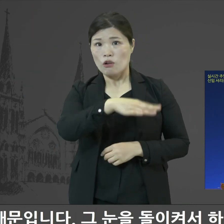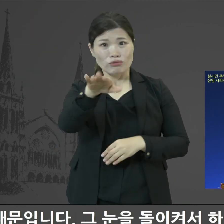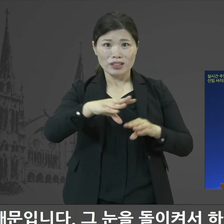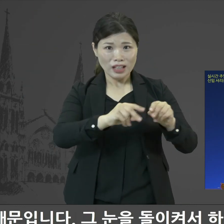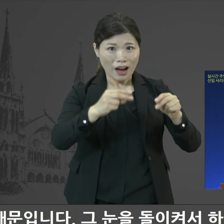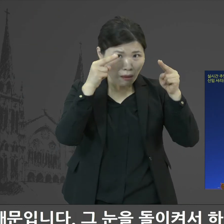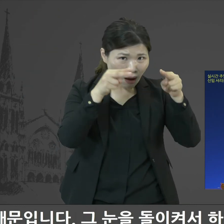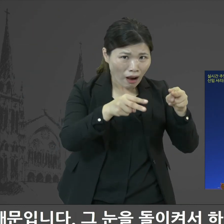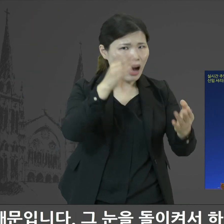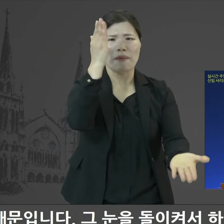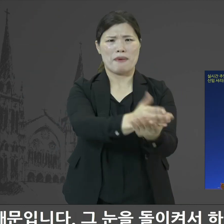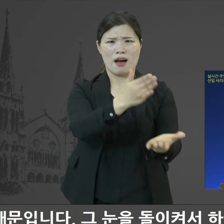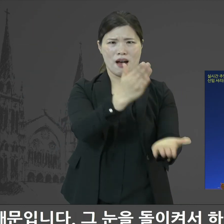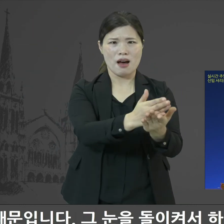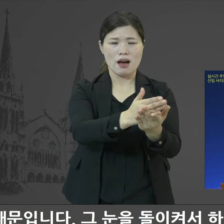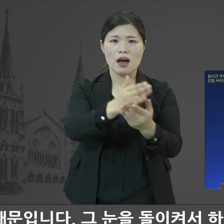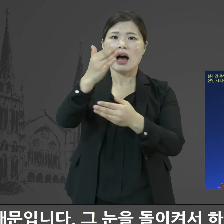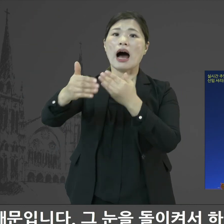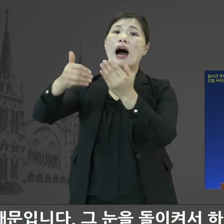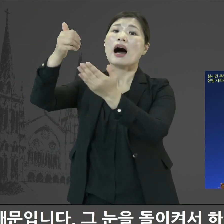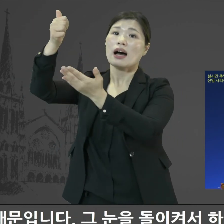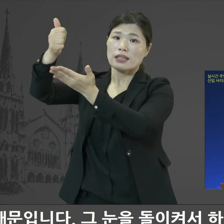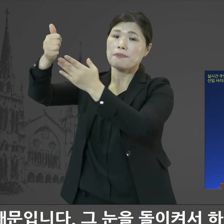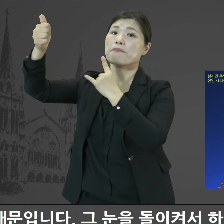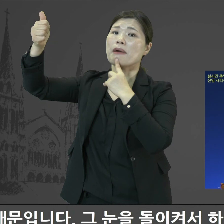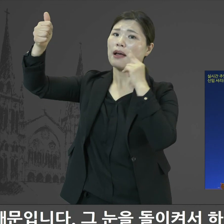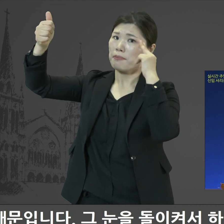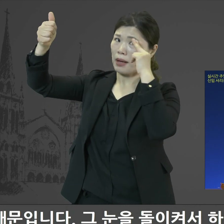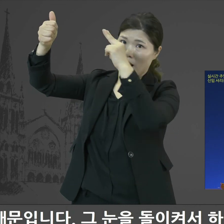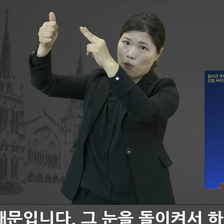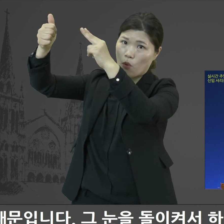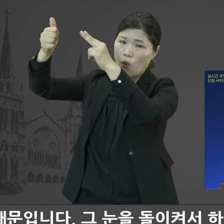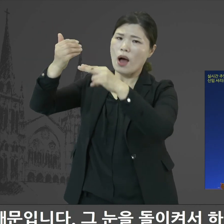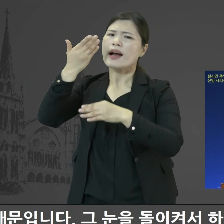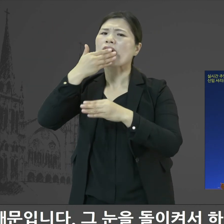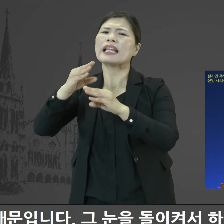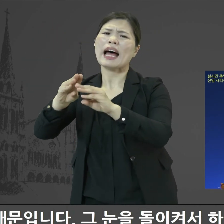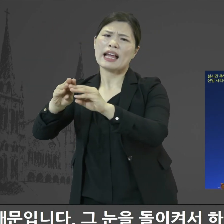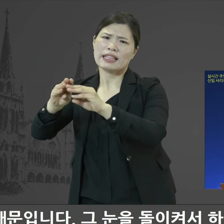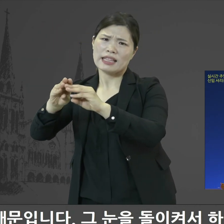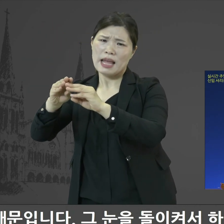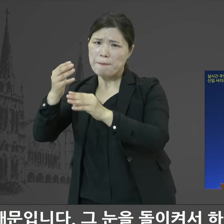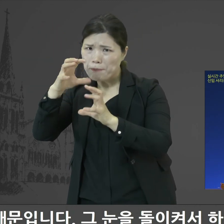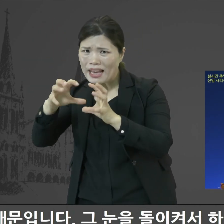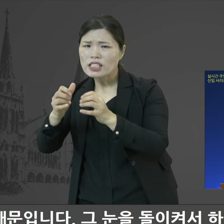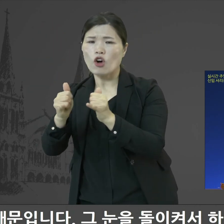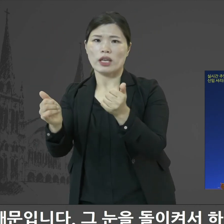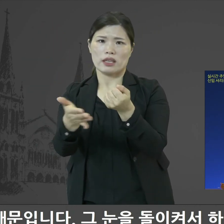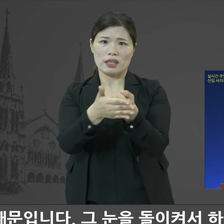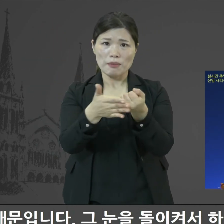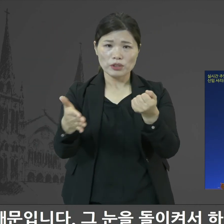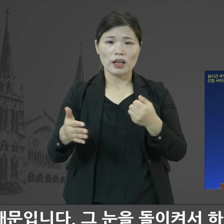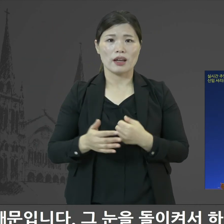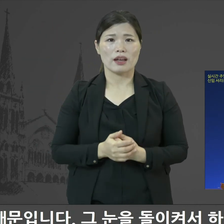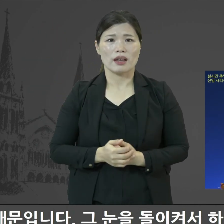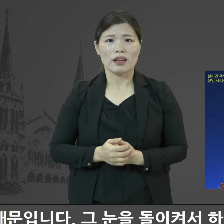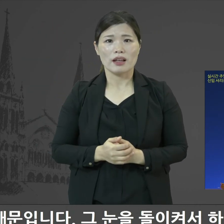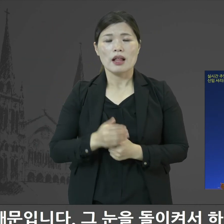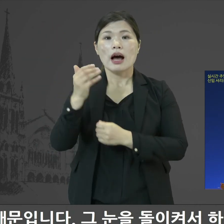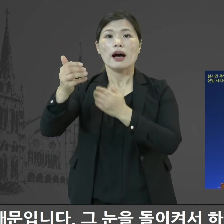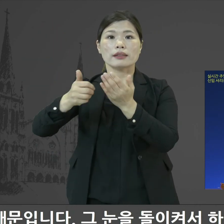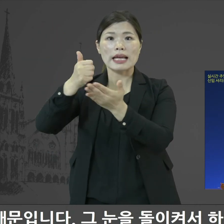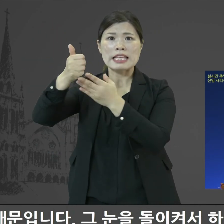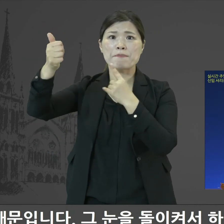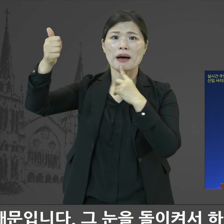우리는 하늘을 보고 하나님 바라보면서 가나안의 백성이기에, 가나안 땅을 사랑하는 성도이기에